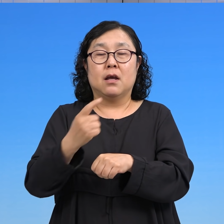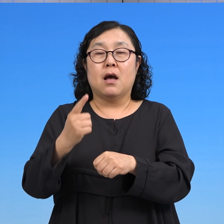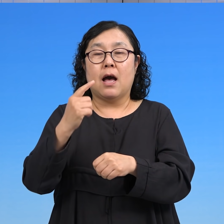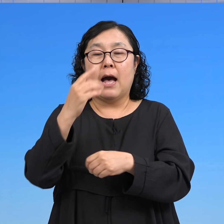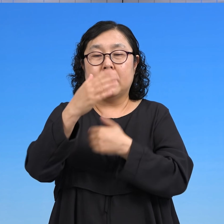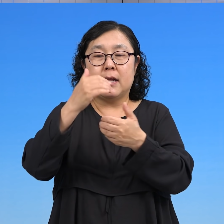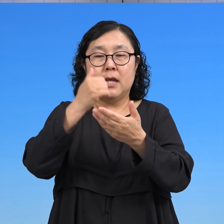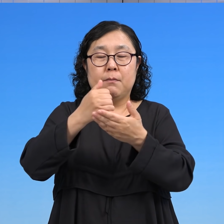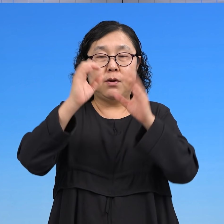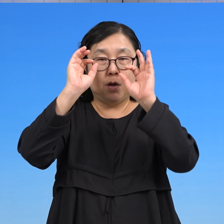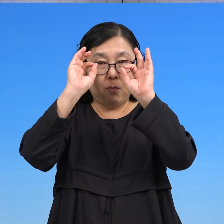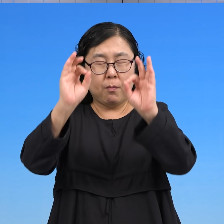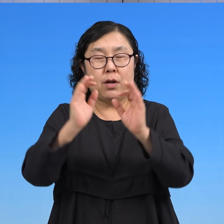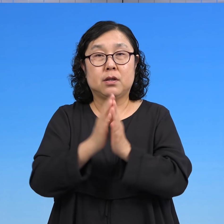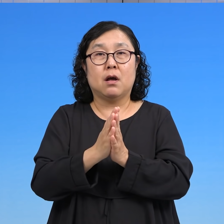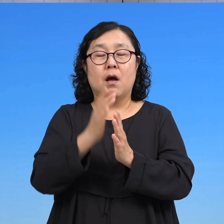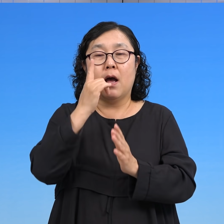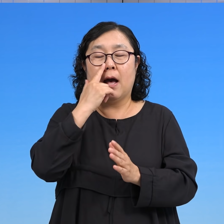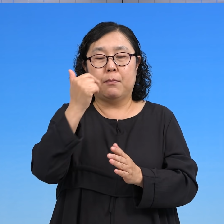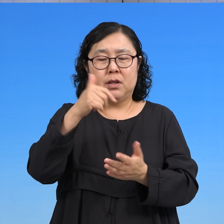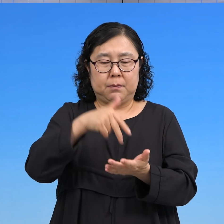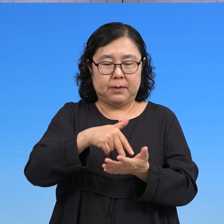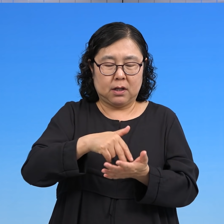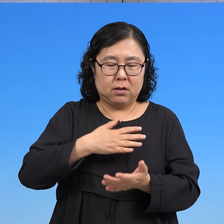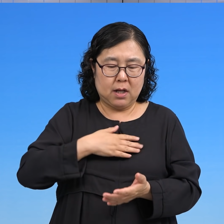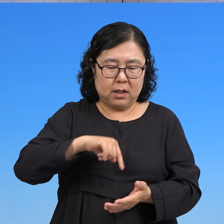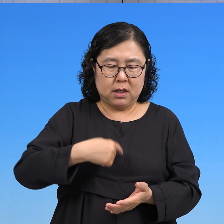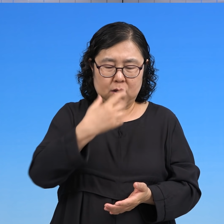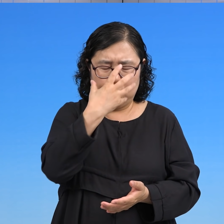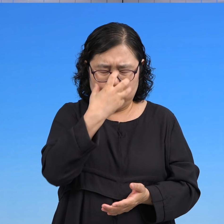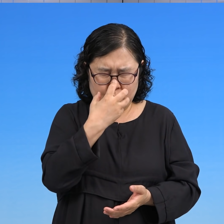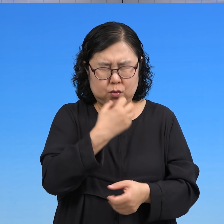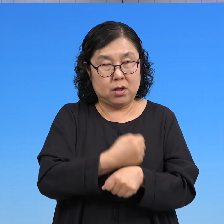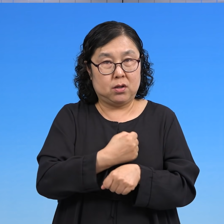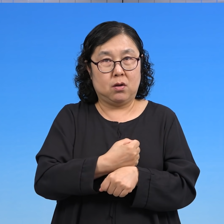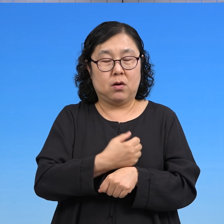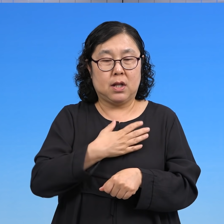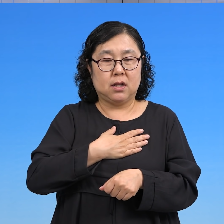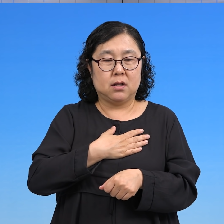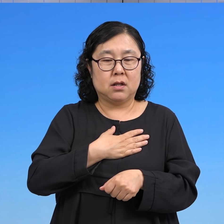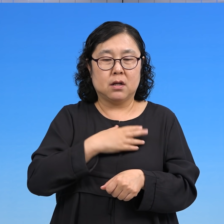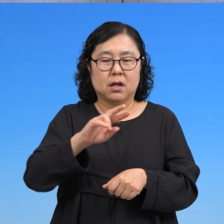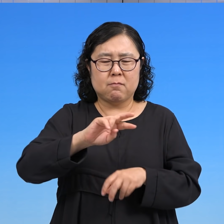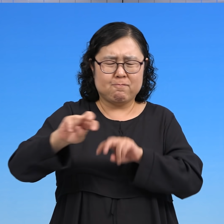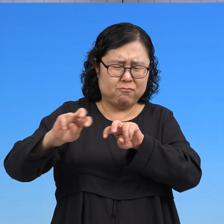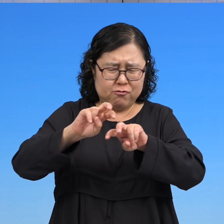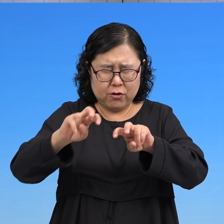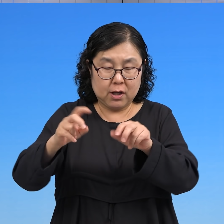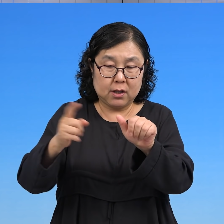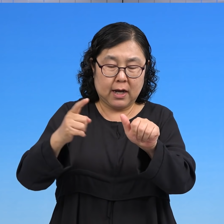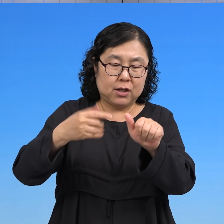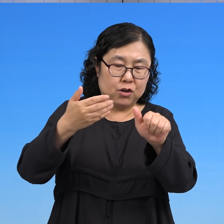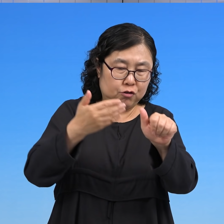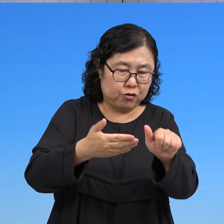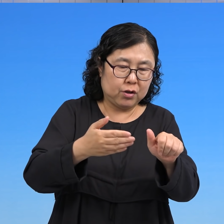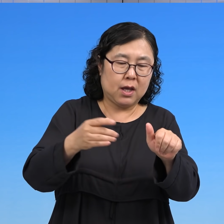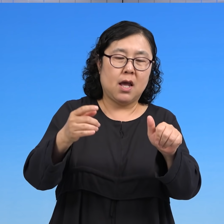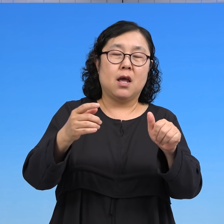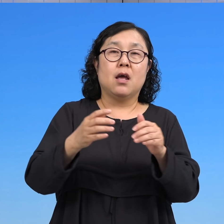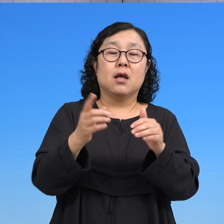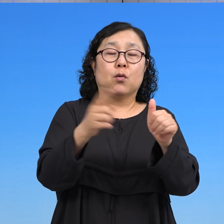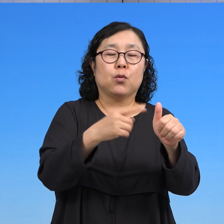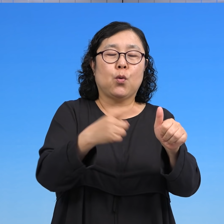하나님을 보면서 아버지로서 내 자신이 너무 우울해졌습니다. 그러면 다 교육 잘한다 생각했는데 하나님의 교육은